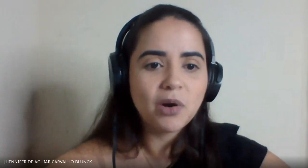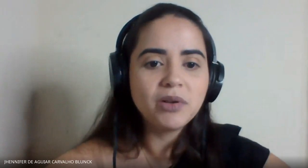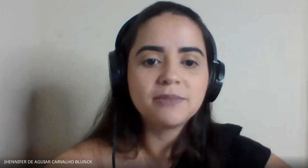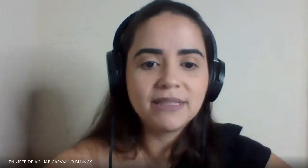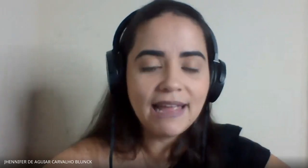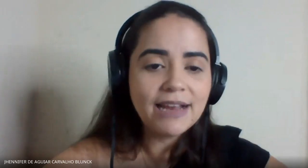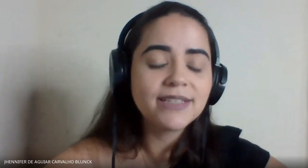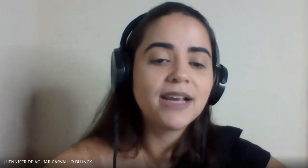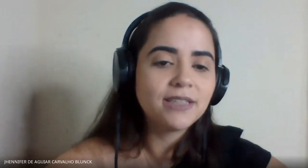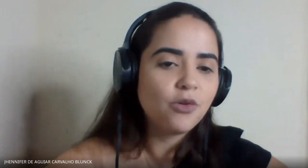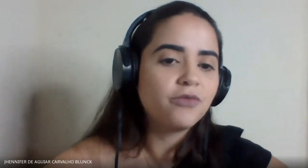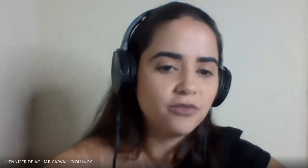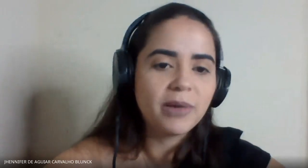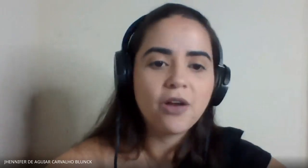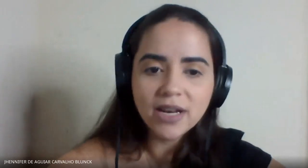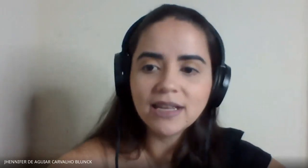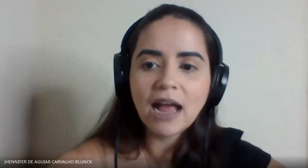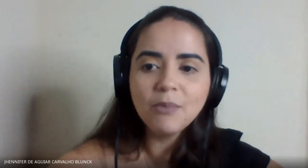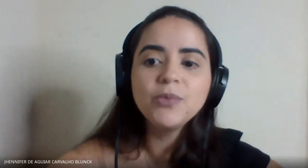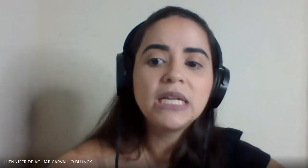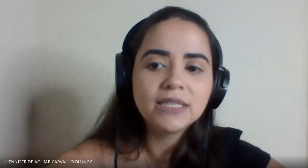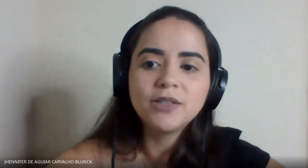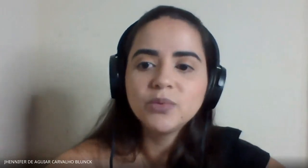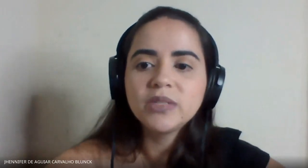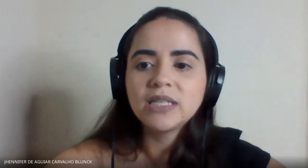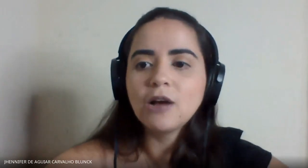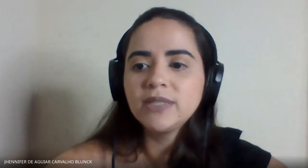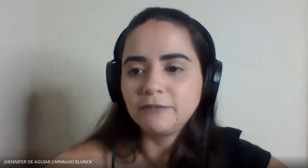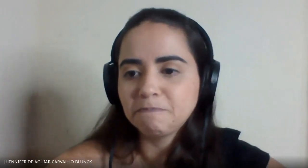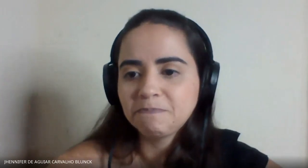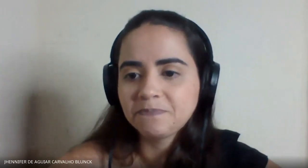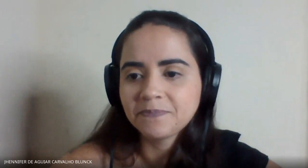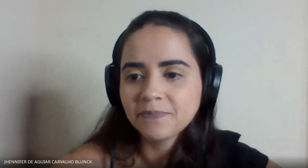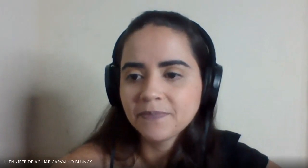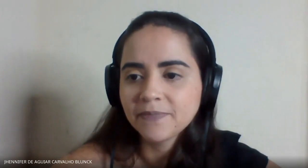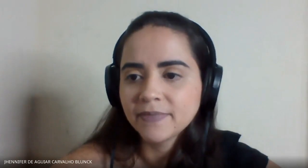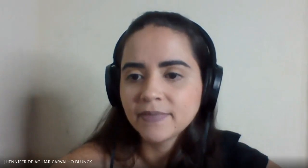mais próxima deles, que eles têm um convívio maior, eles acabam dando um sinal sim.